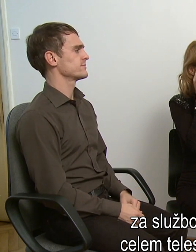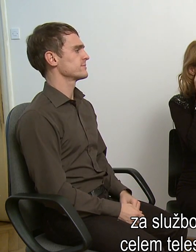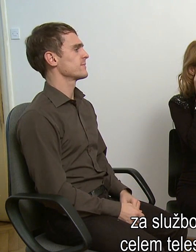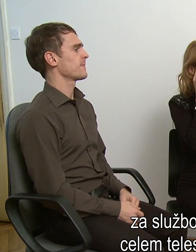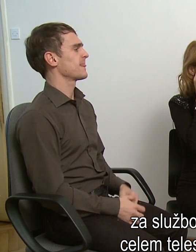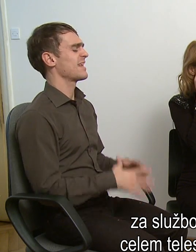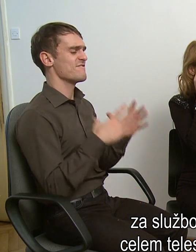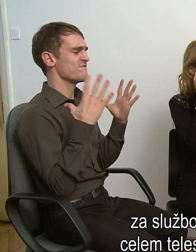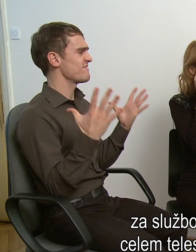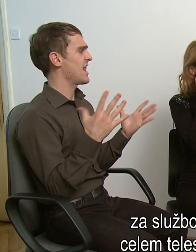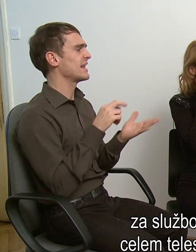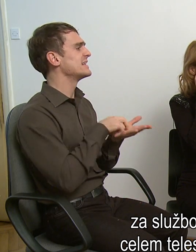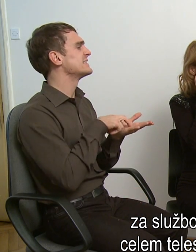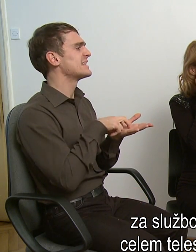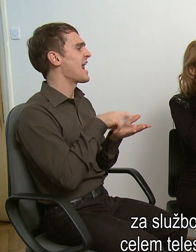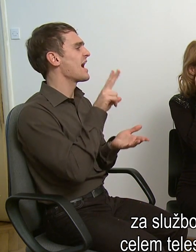Velik strah v meni.